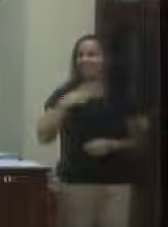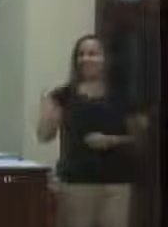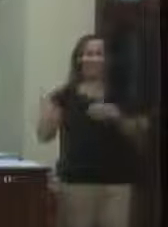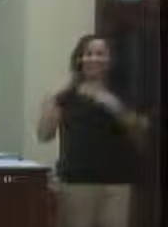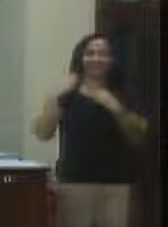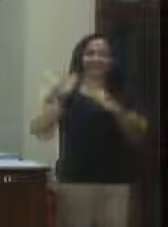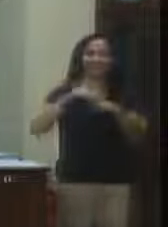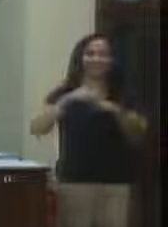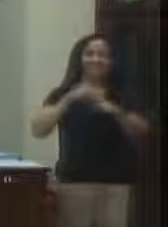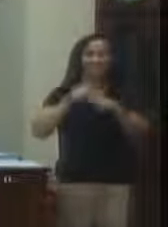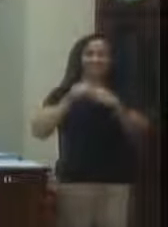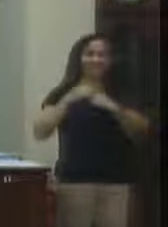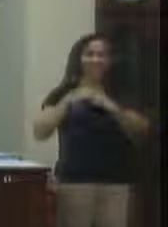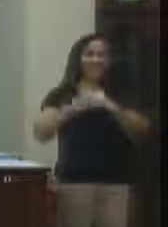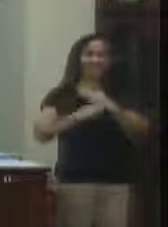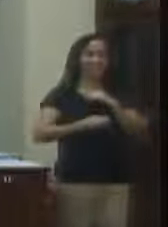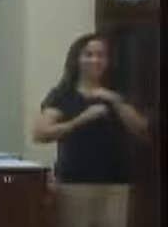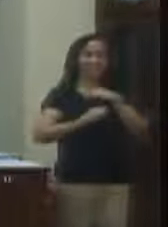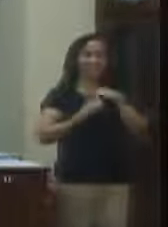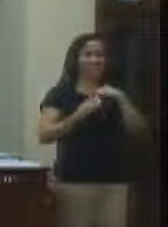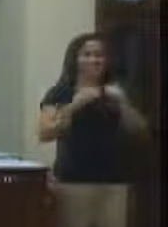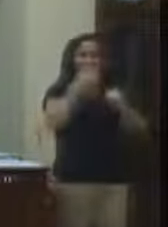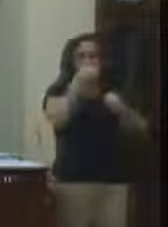Vereador Dr. Saulo.